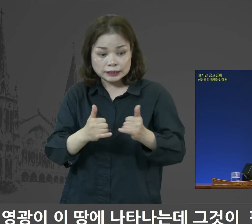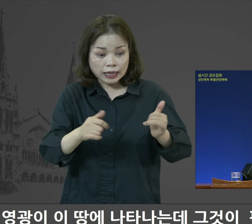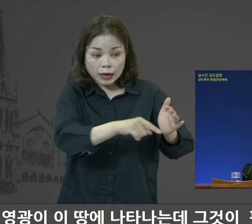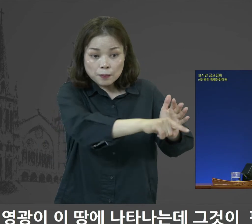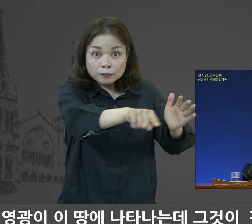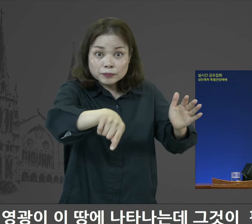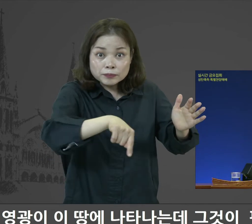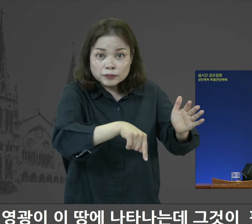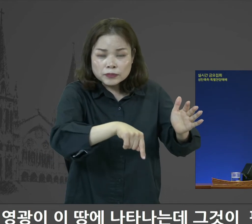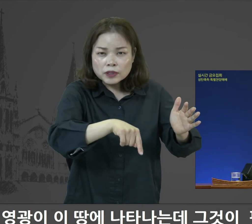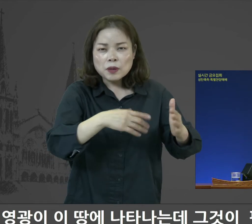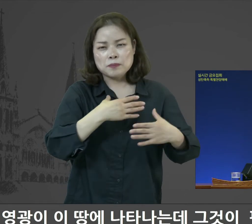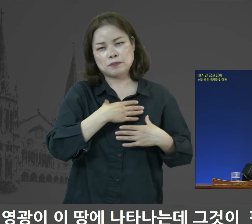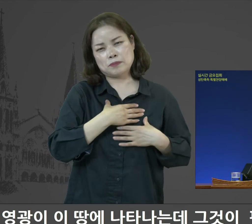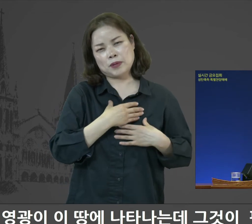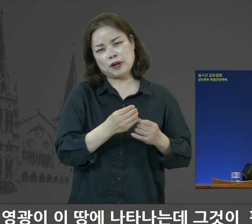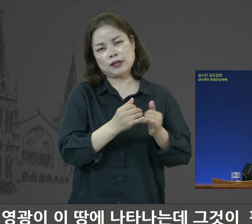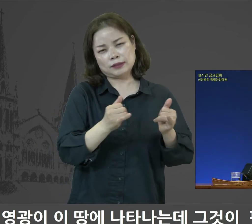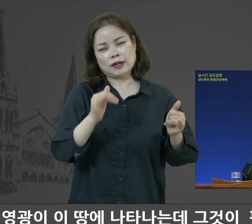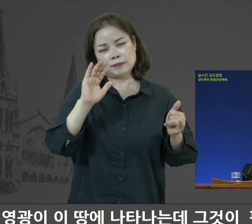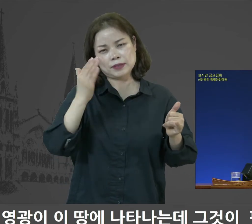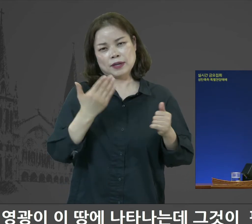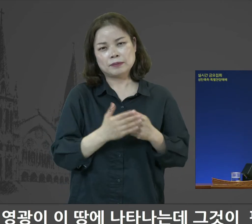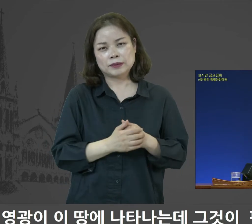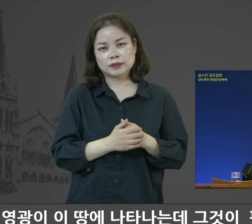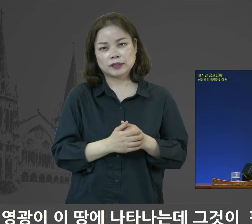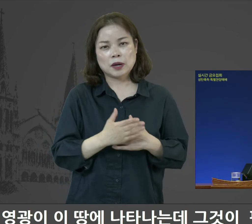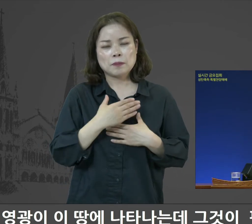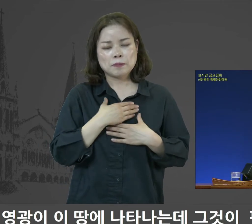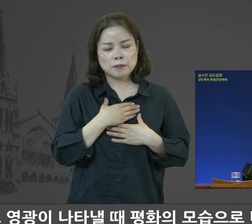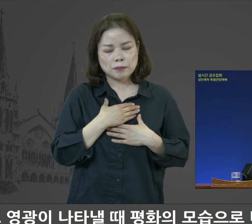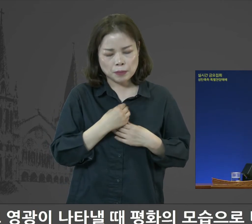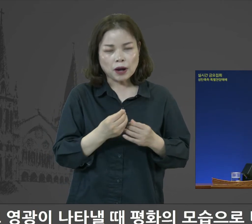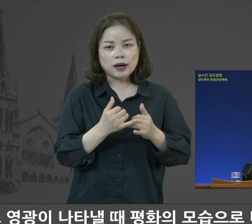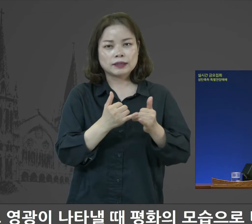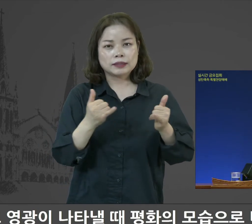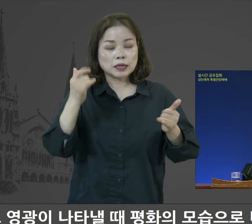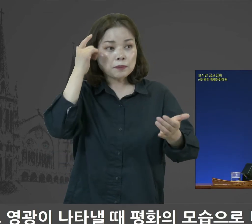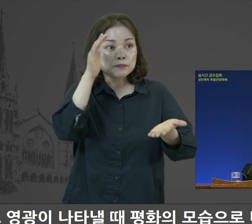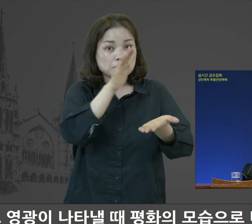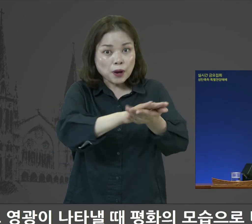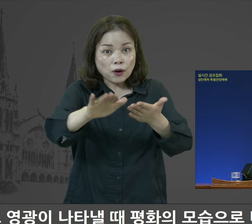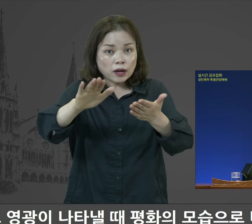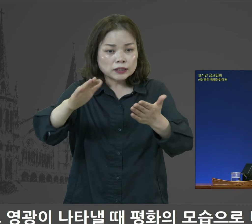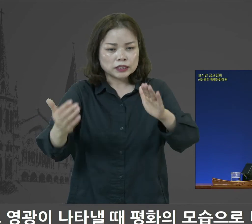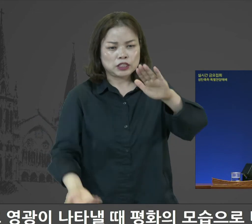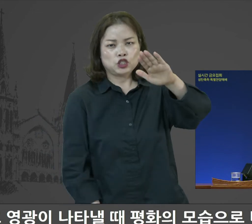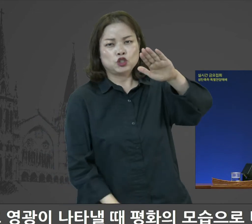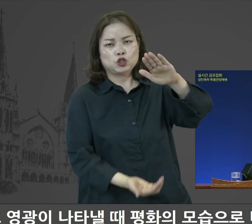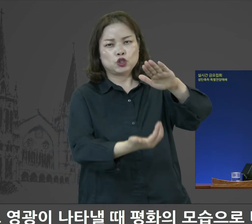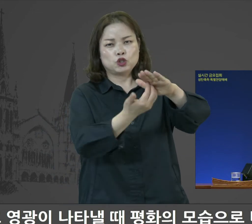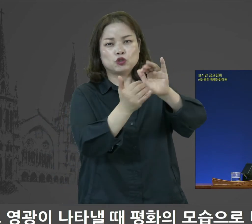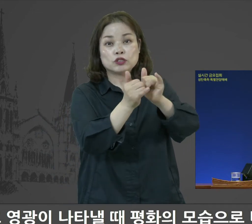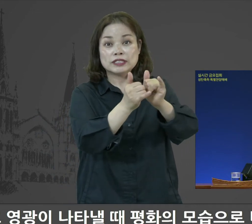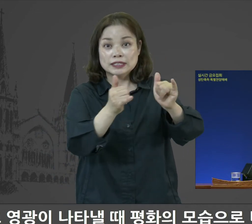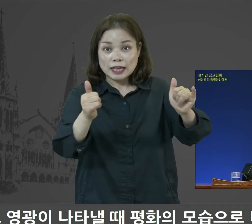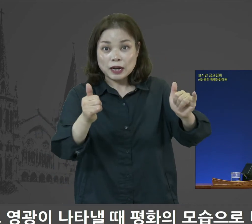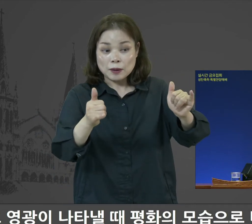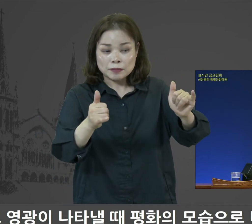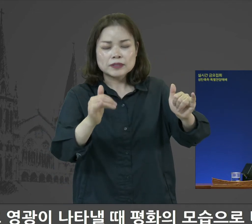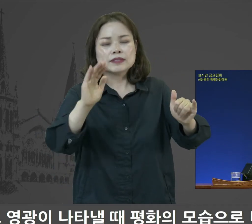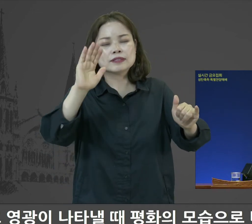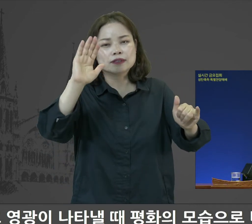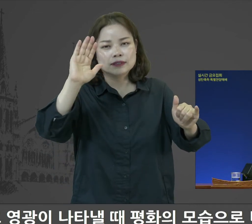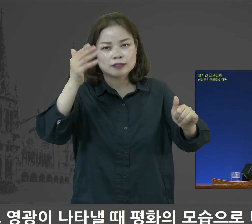사람들은 평안의 사람들이 되어야 되는 겁니다. 평화의 사람들이 되어야 되는 겁니다. 평화를 이루는 사람들, 그 안에 평강이 있는 사람들이